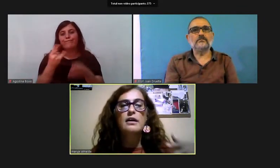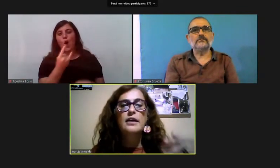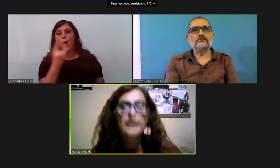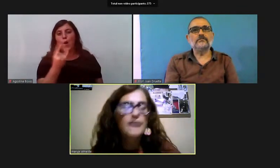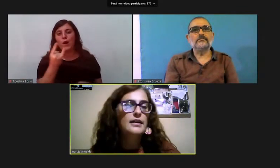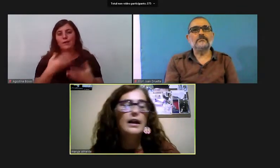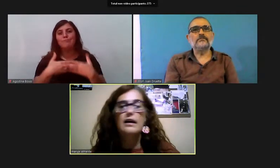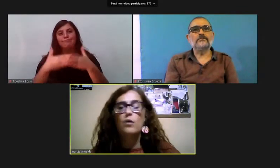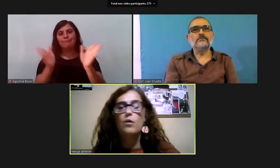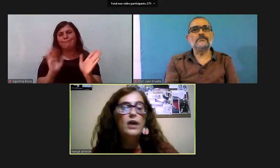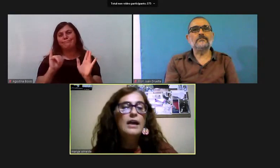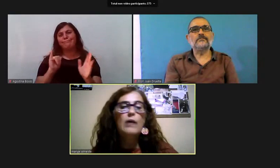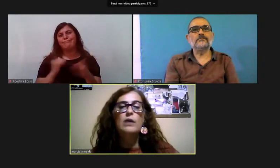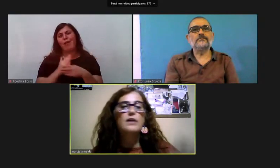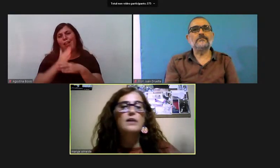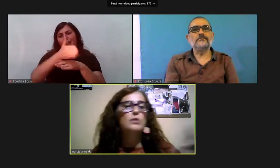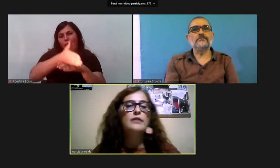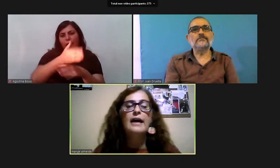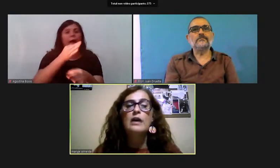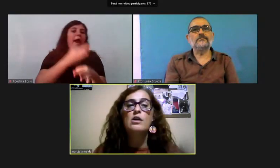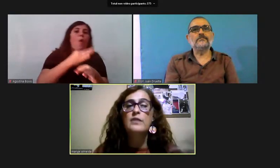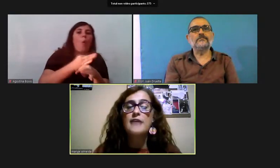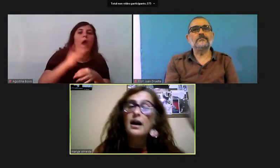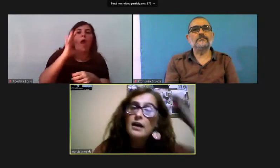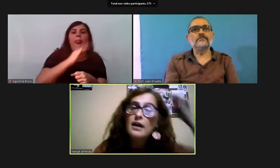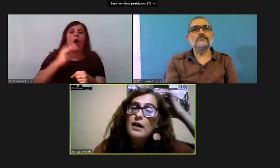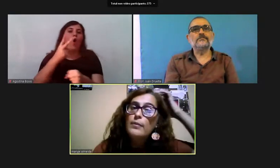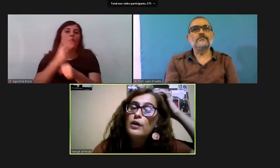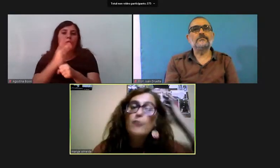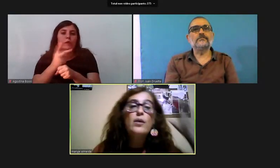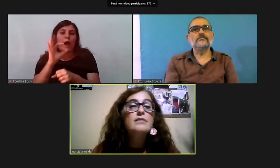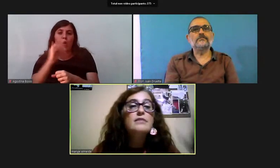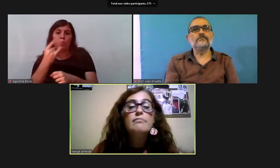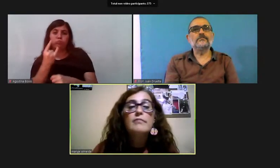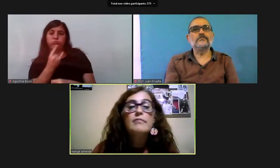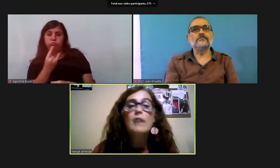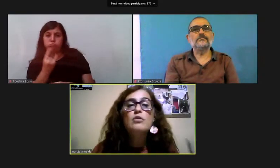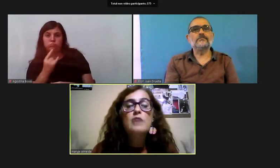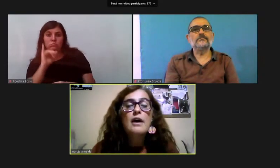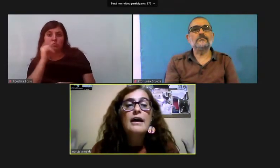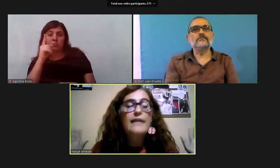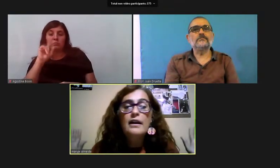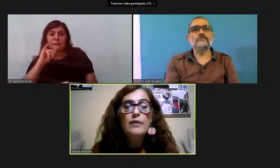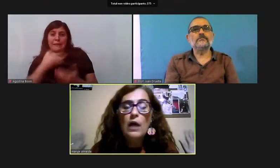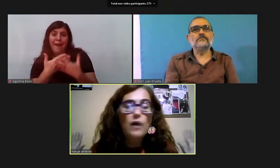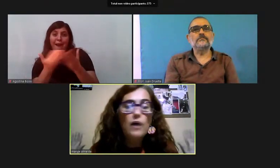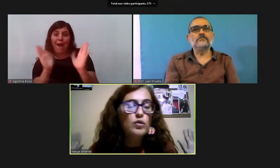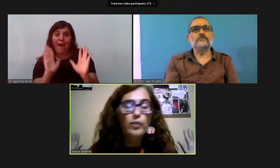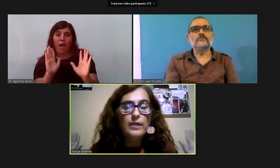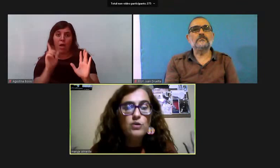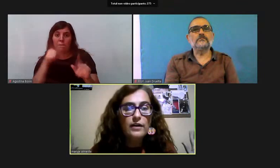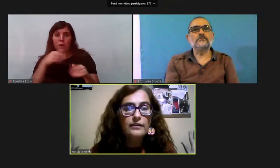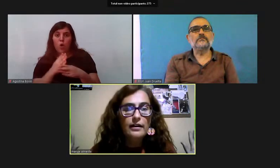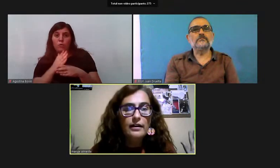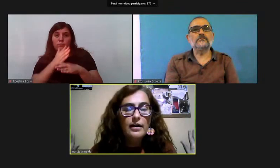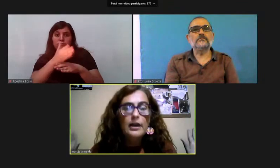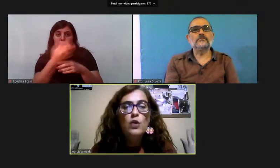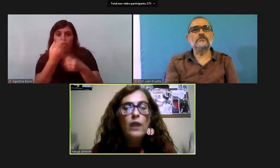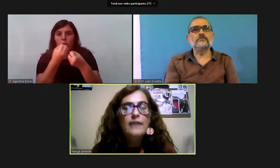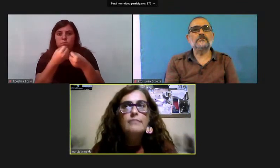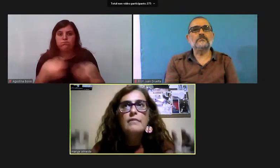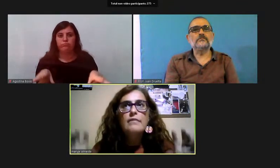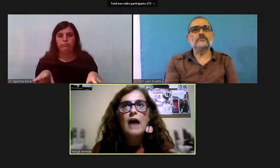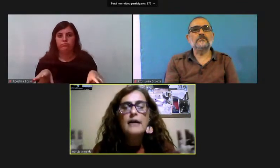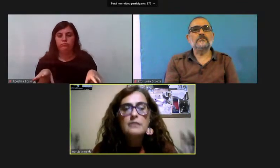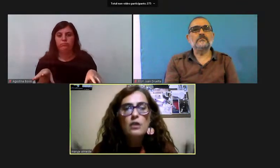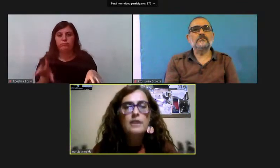sordas ingresen a la escuela o a la escuela secundaria o a la universidad. Pero después, digamos, quedan librados a su propia suerte y no